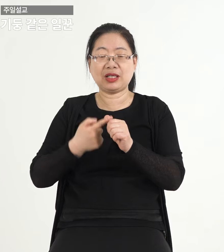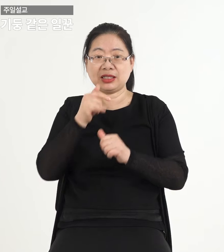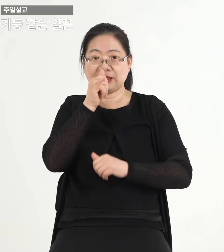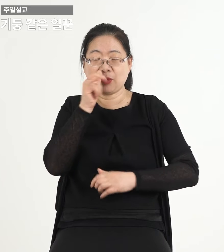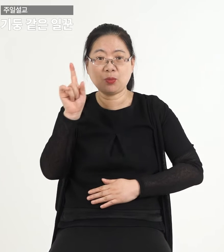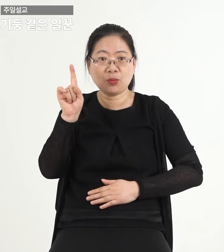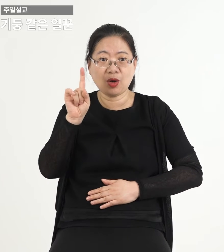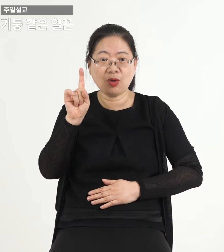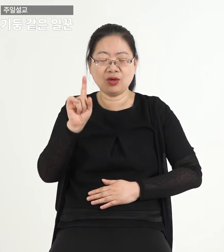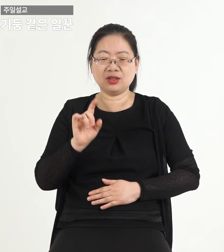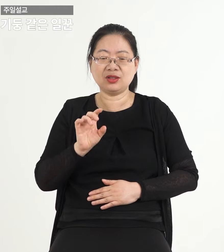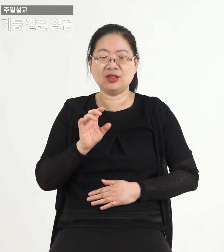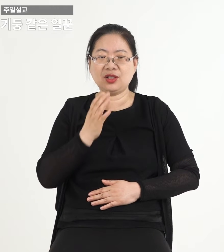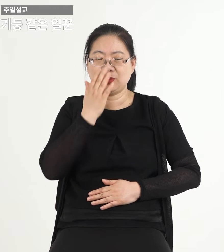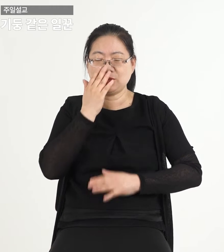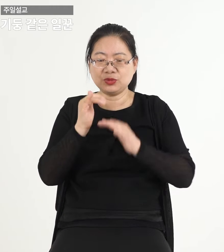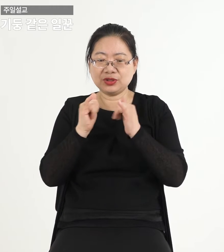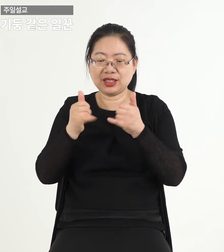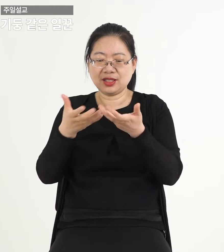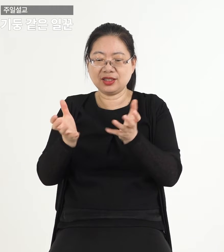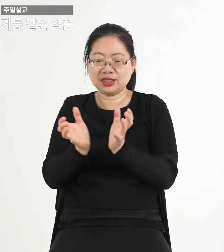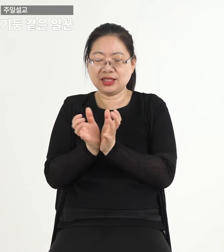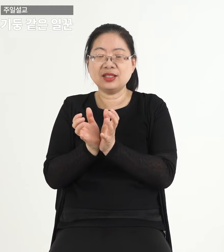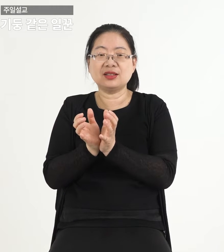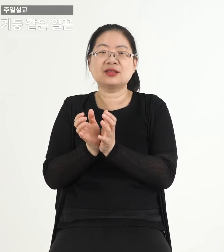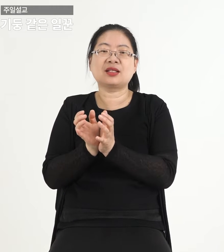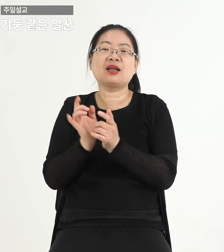유대 공동체의 위협이에요.